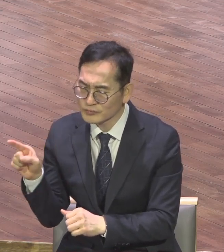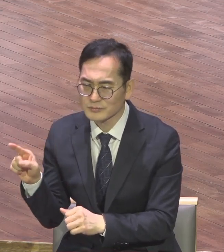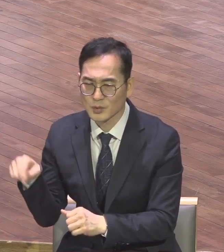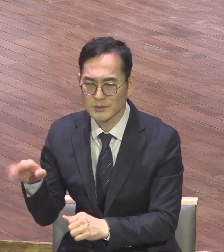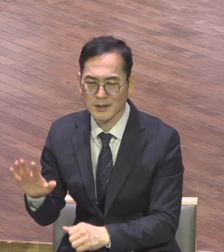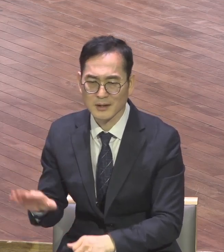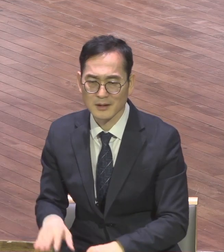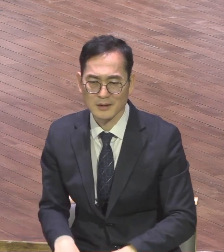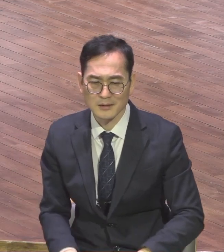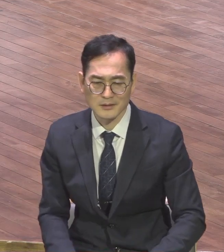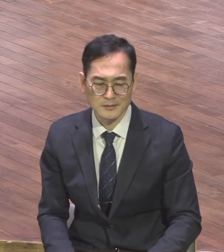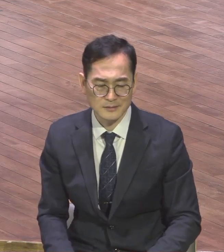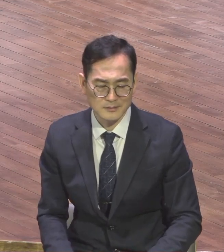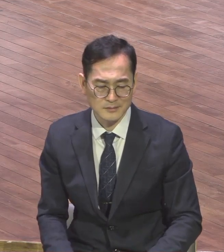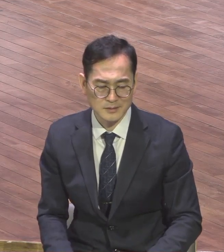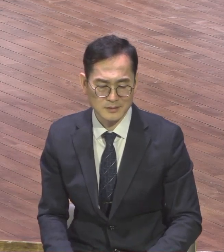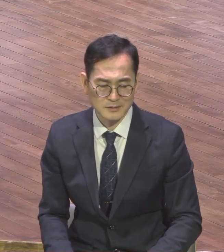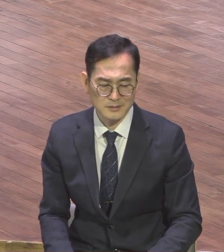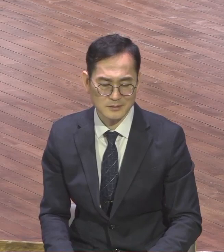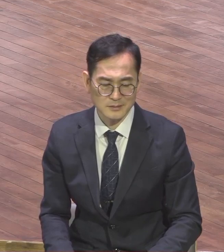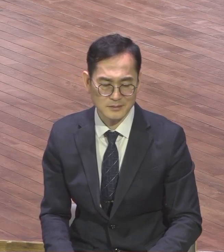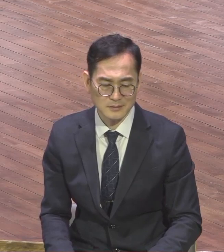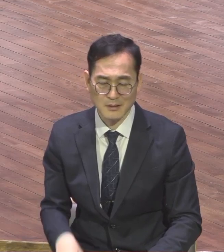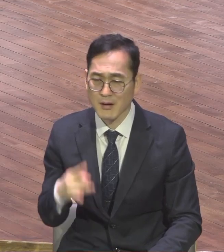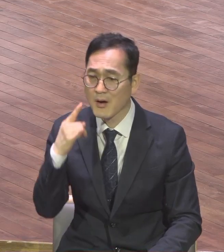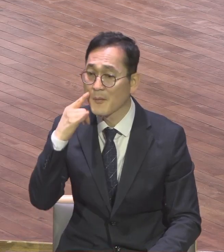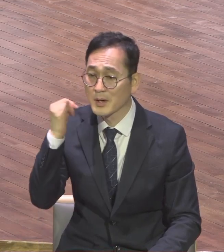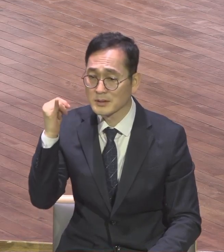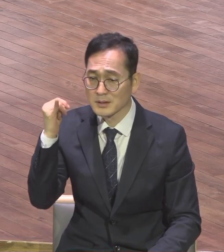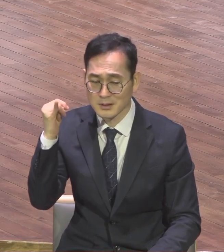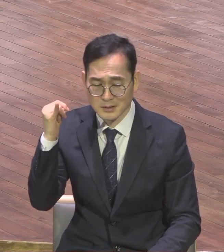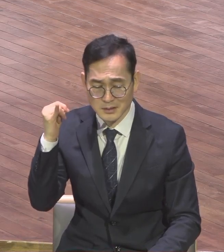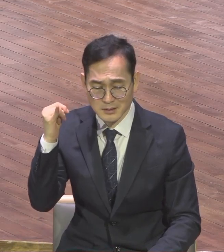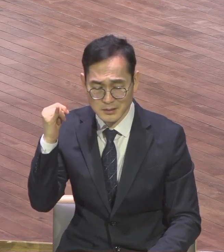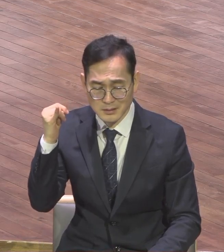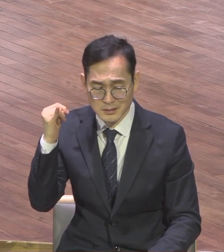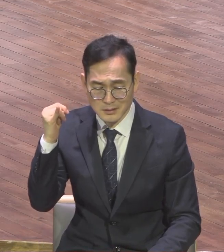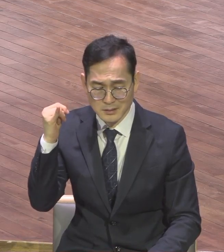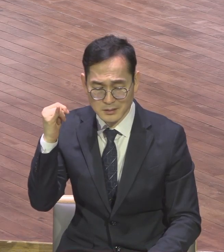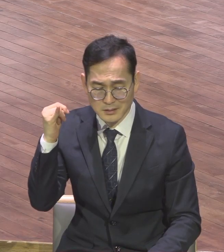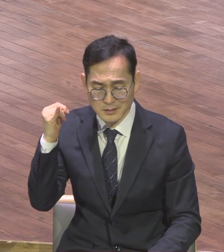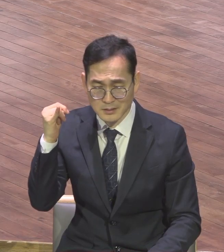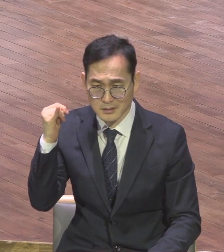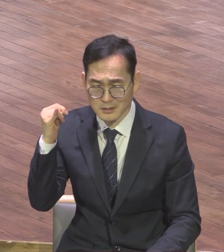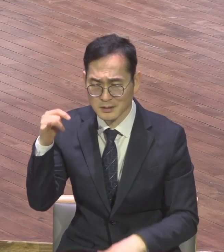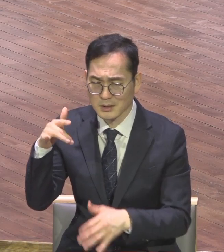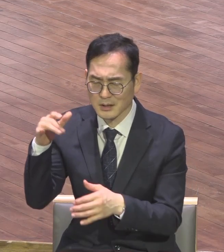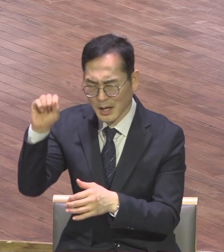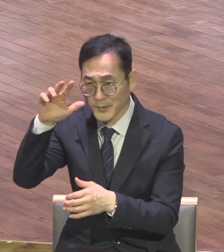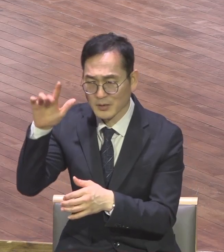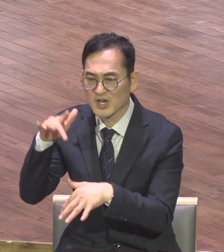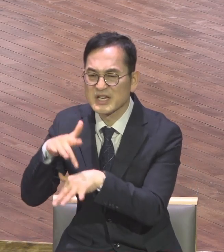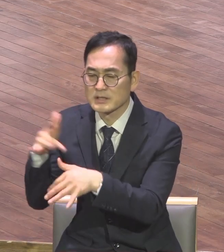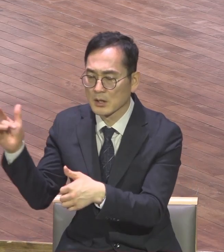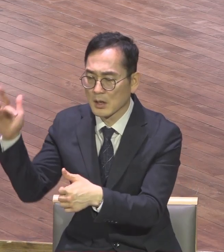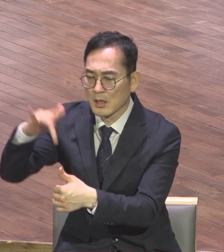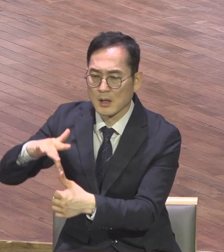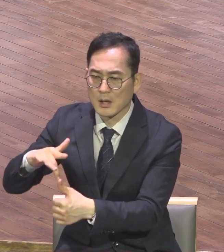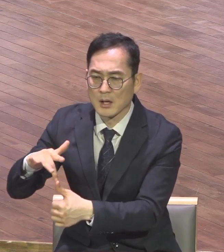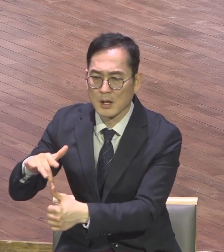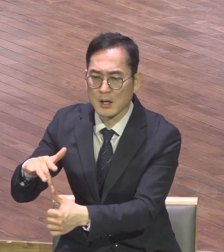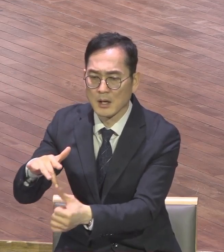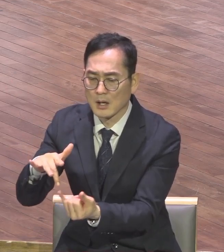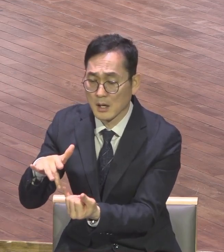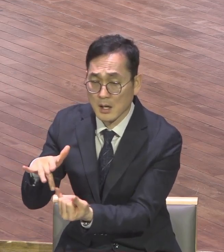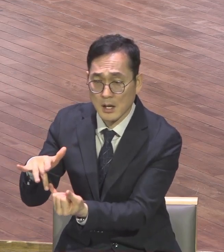들었는데 어머니가 빙의가 와서 집안이 그래. 그래 어머니 빙의가 막 귀신 막 들려가 막